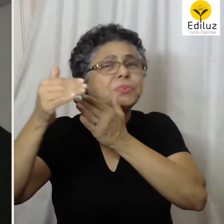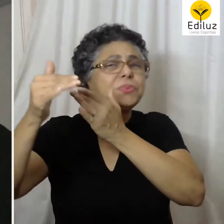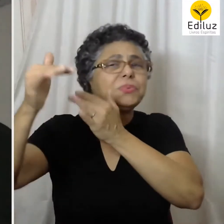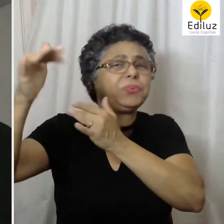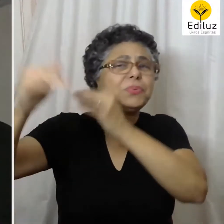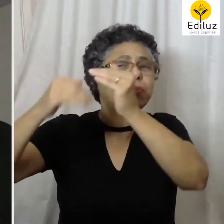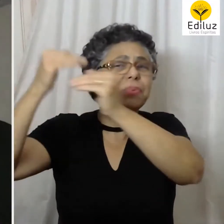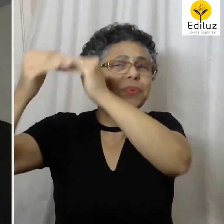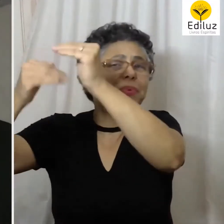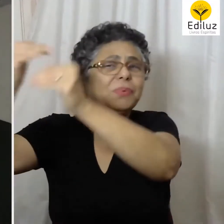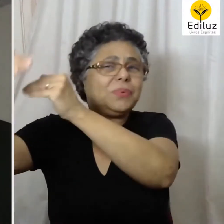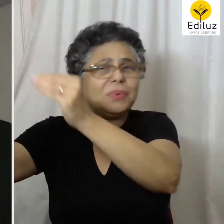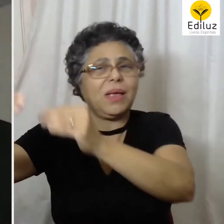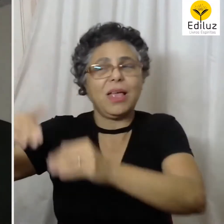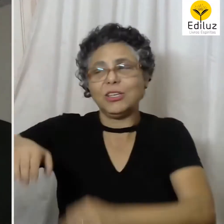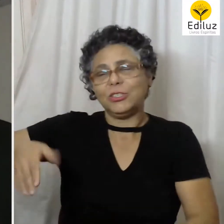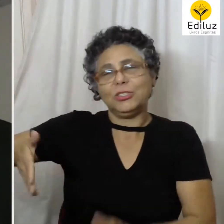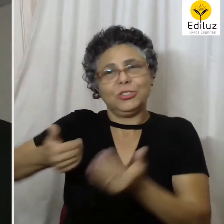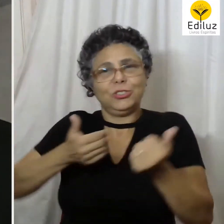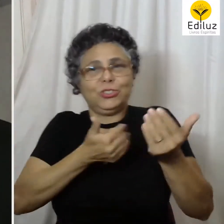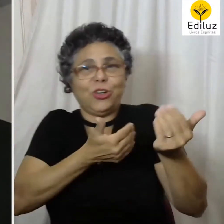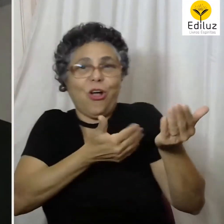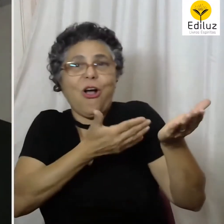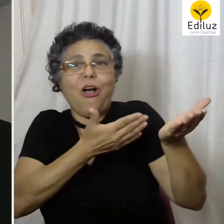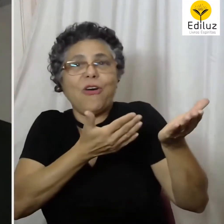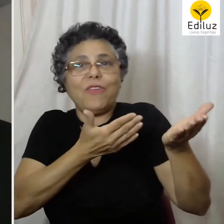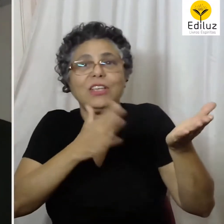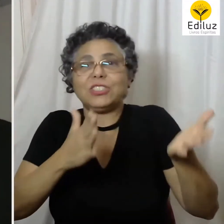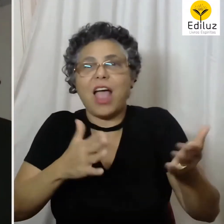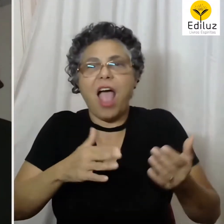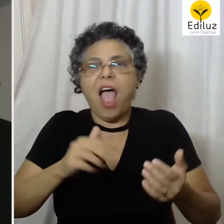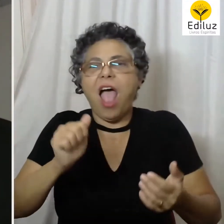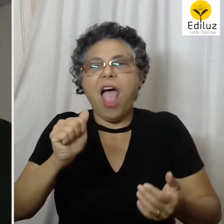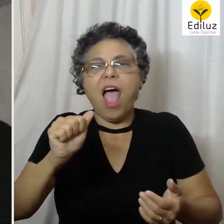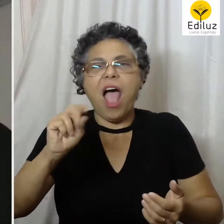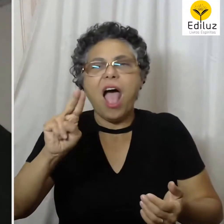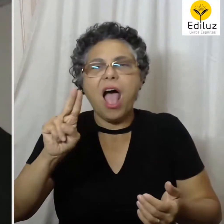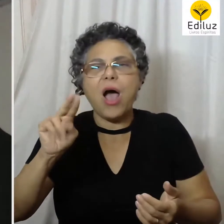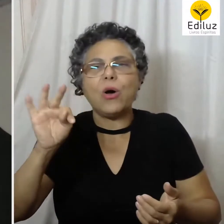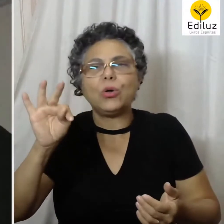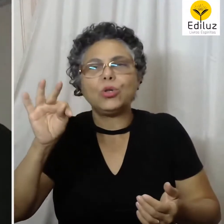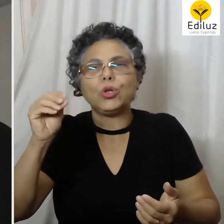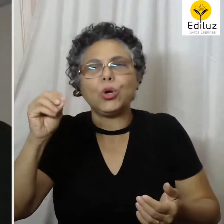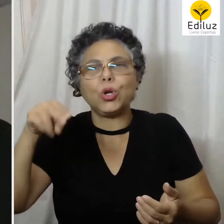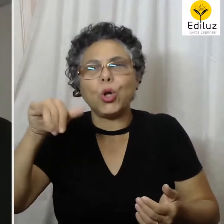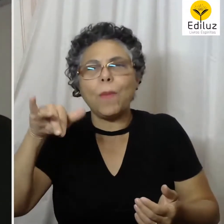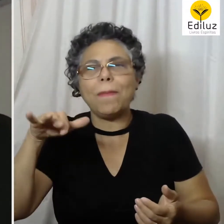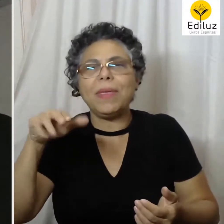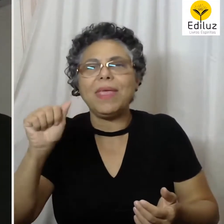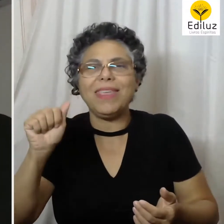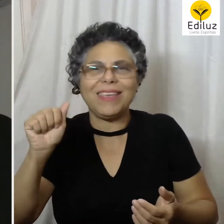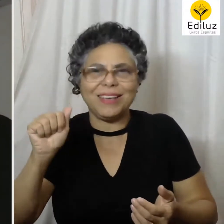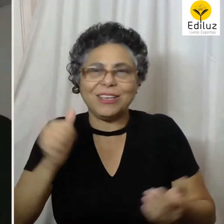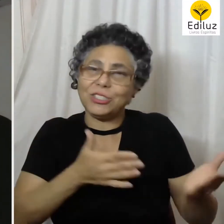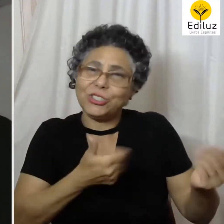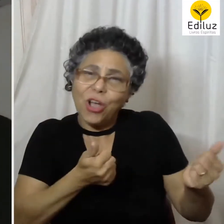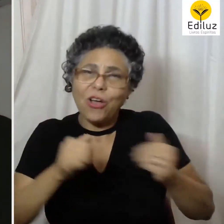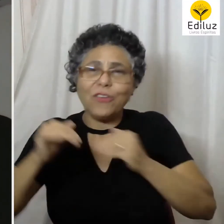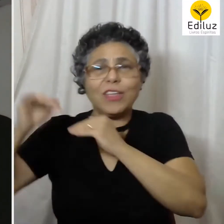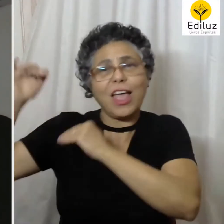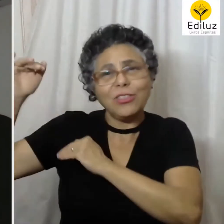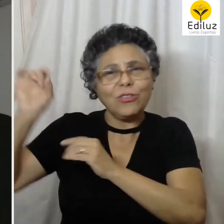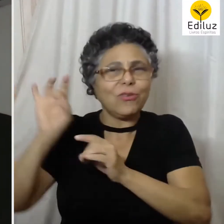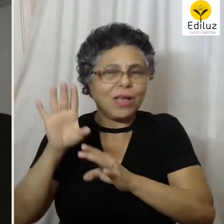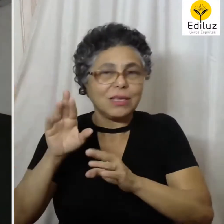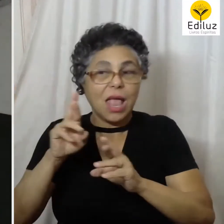puberdade, ele entra na autonomia, né, já na idade jovem adulta. As relações entre pais